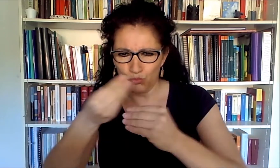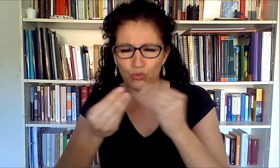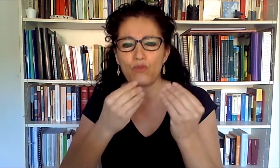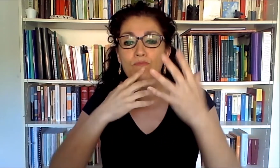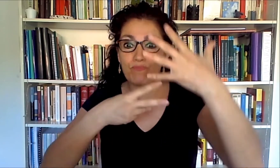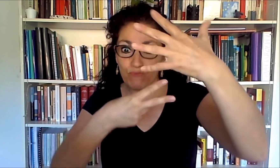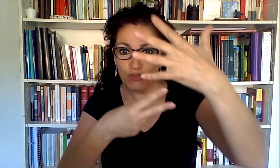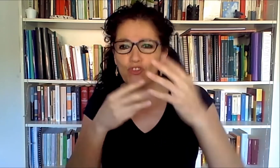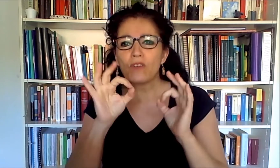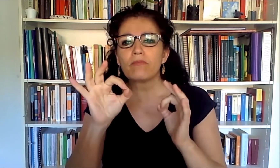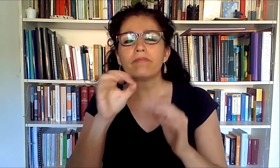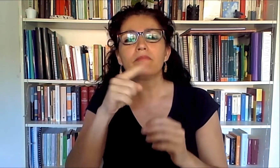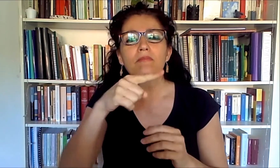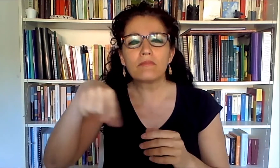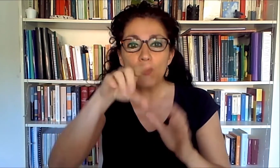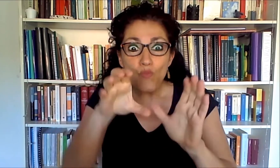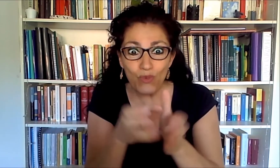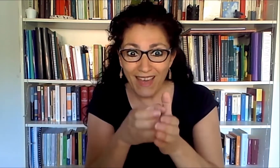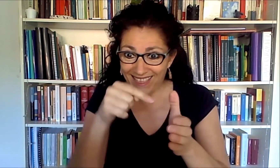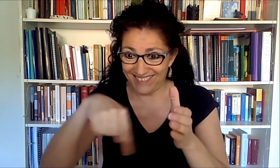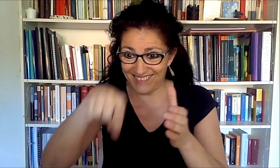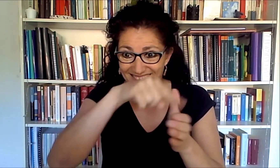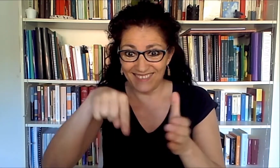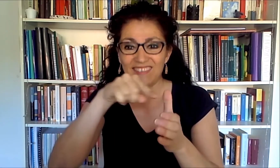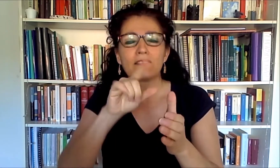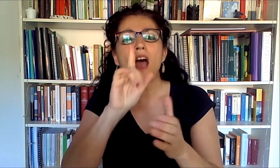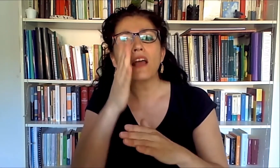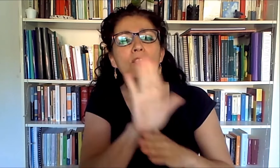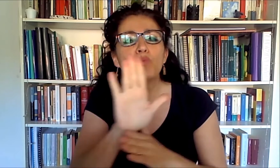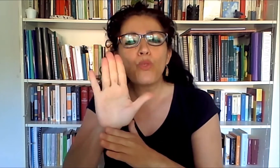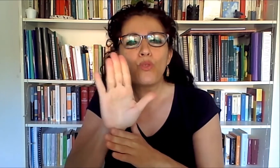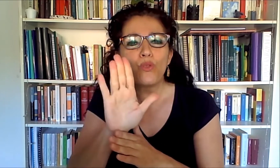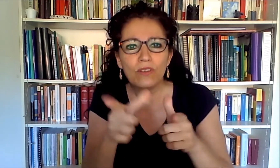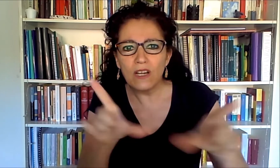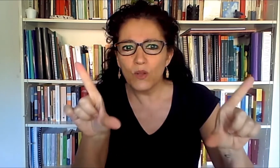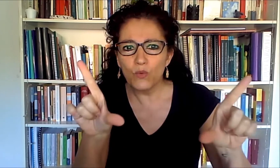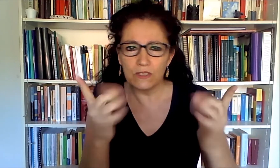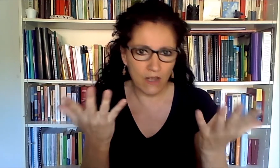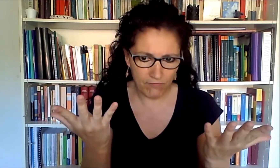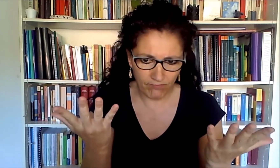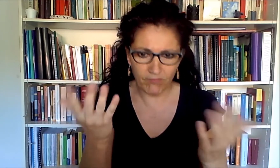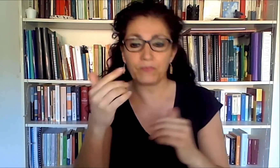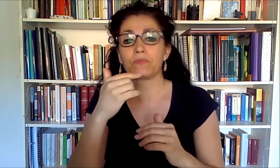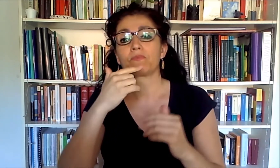9. Tipo y calidad de la documentación. Y por último lugar, empleo de la lengua en la